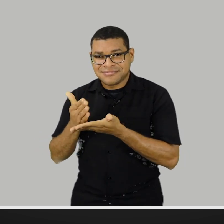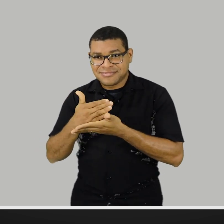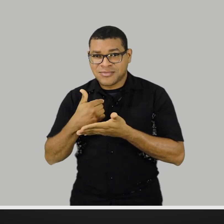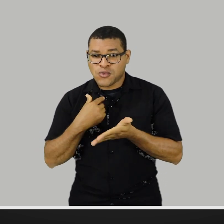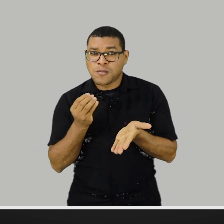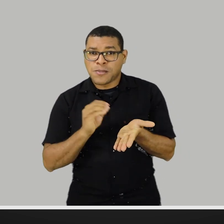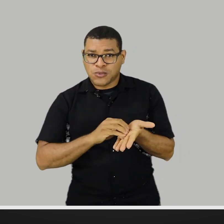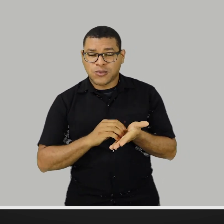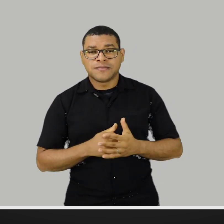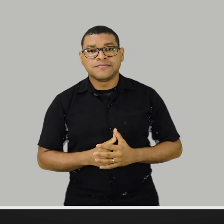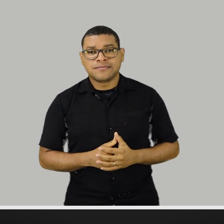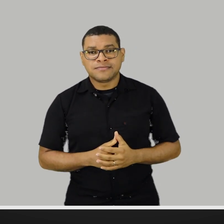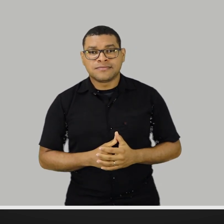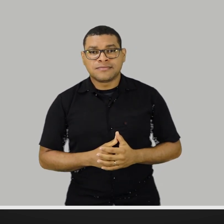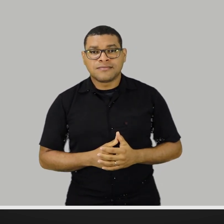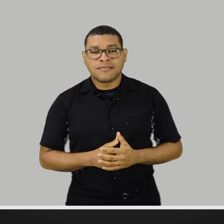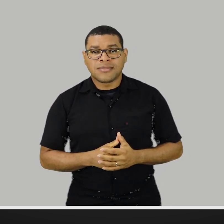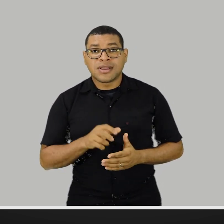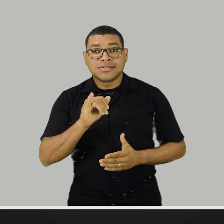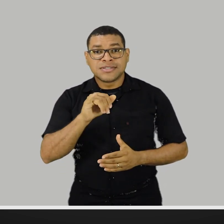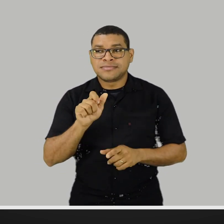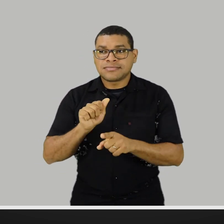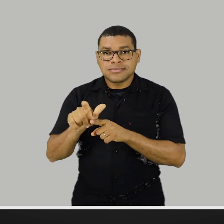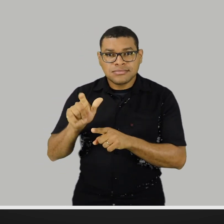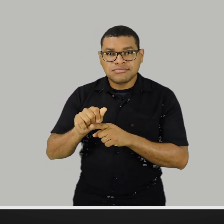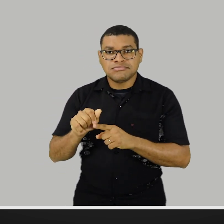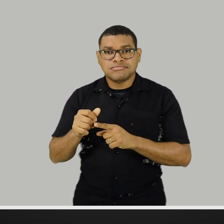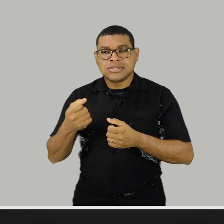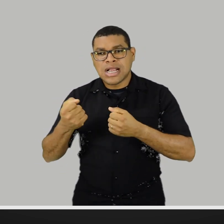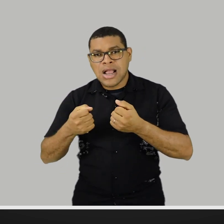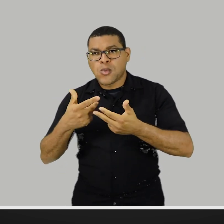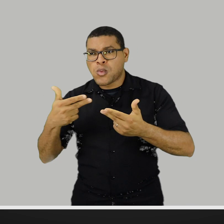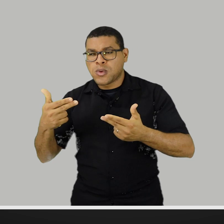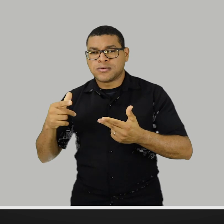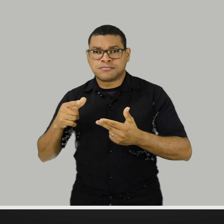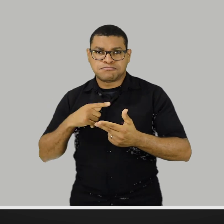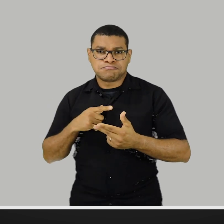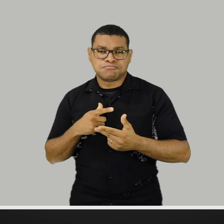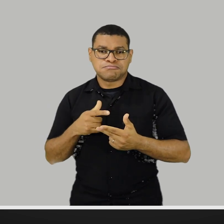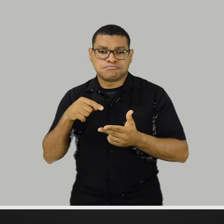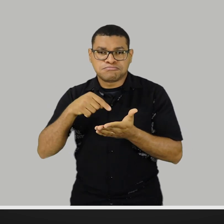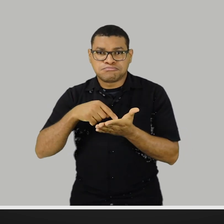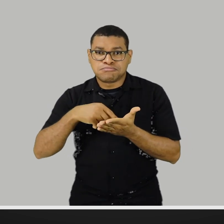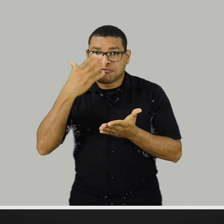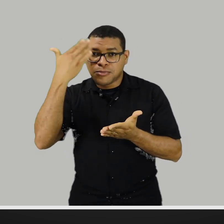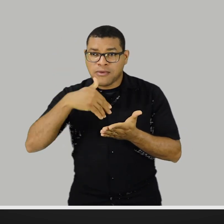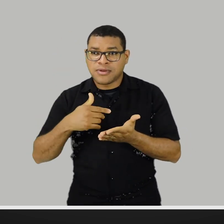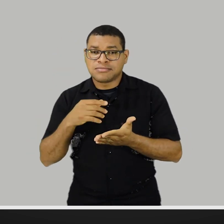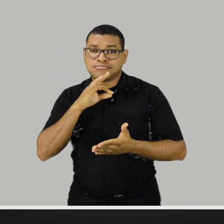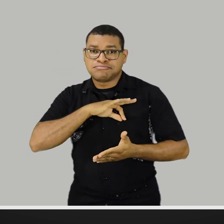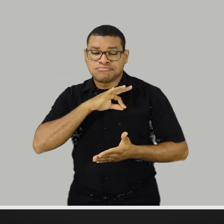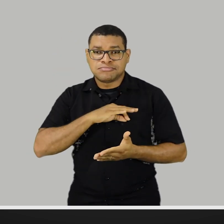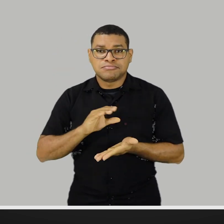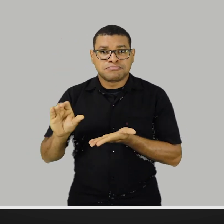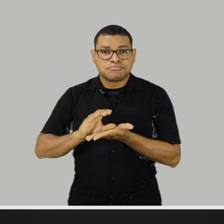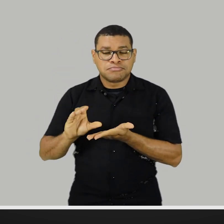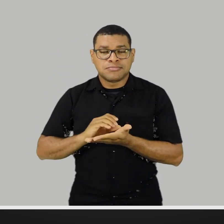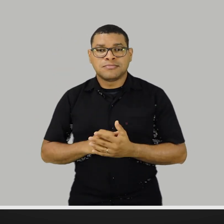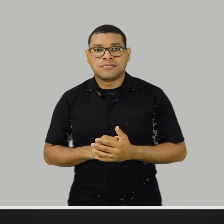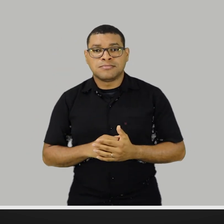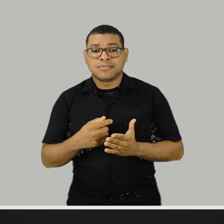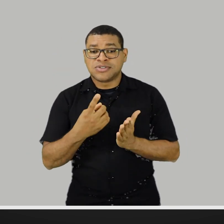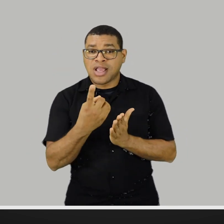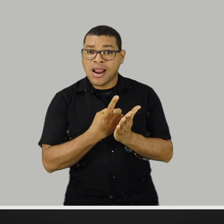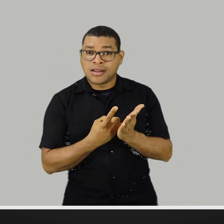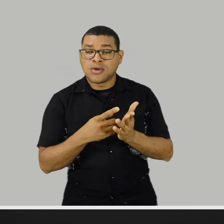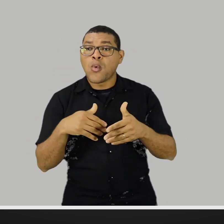ou arrendamento de bens móveis e imóveis a declaração informando os bens alugados ou arrendados e os valores